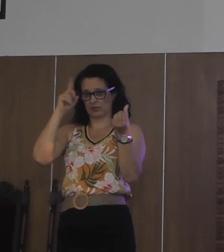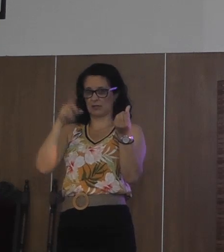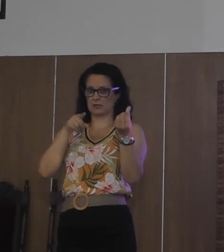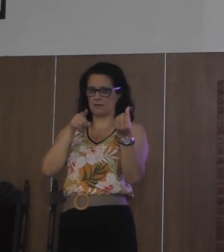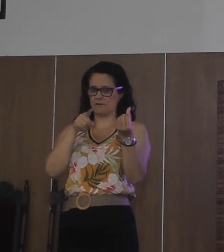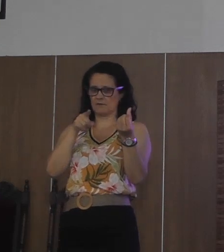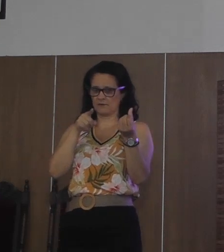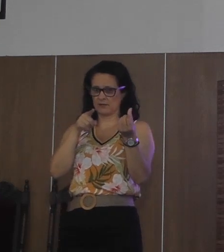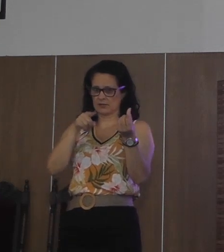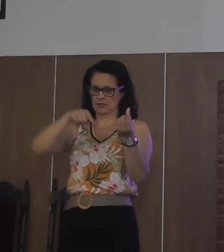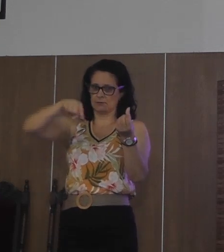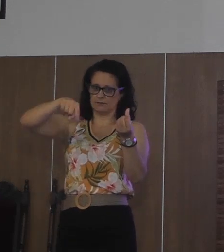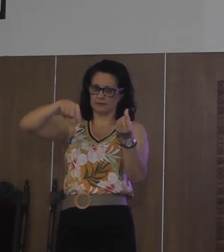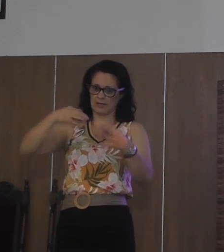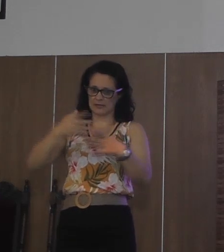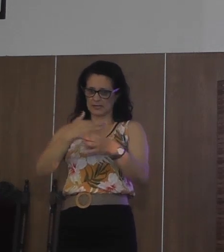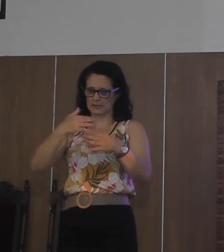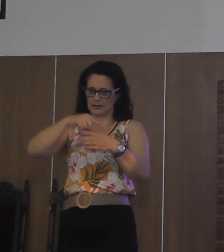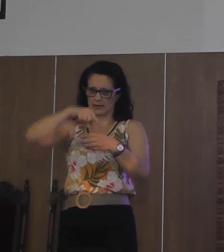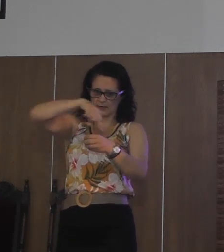vocês vão dar só uma volta.